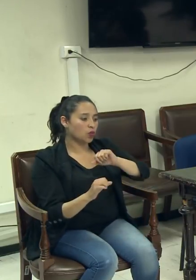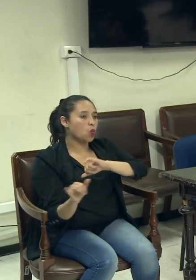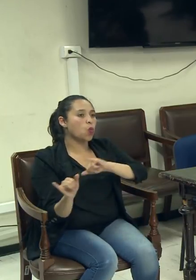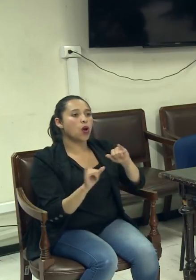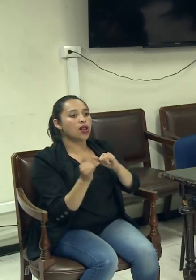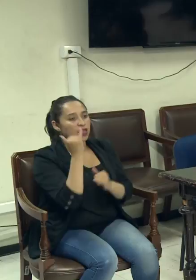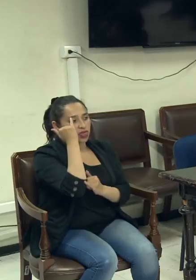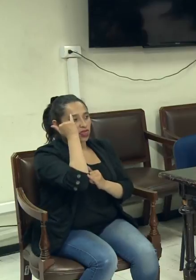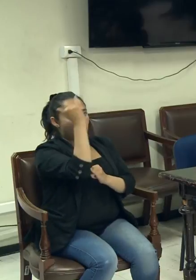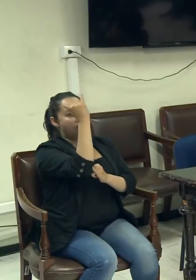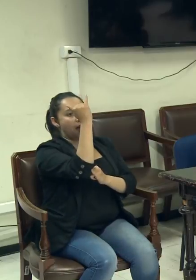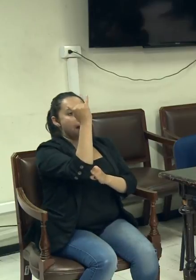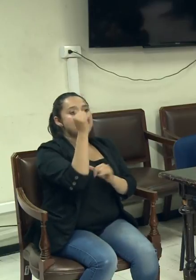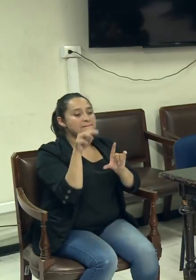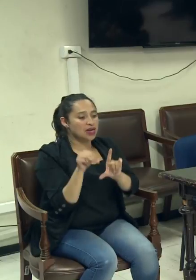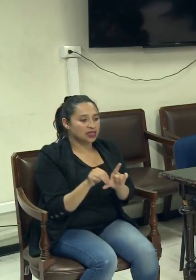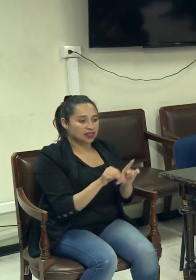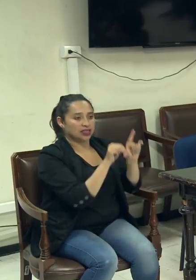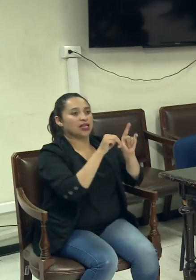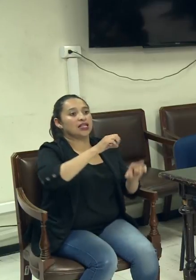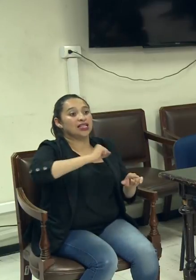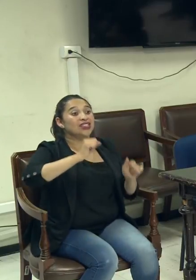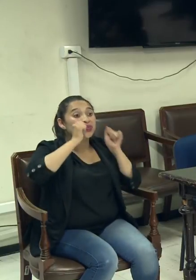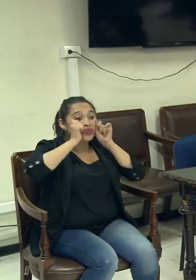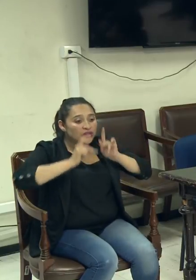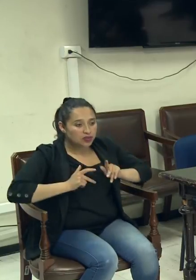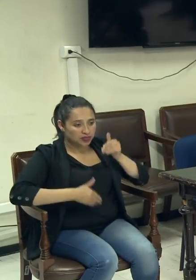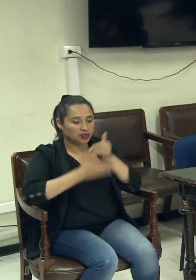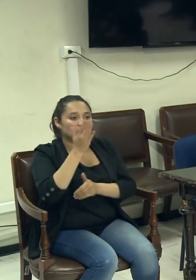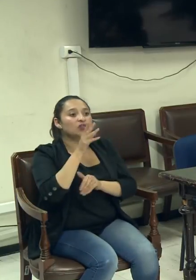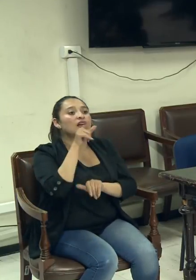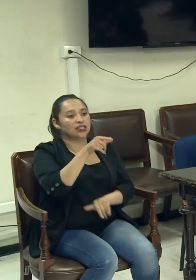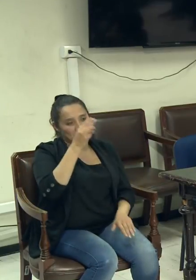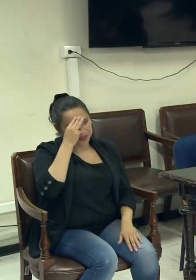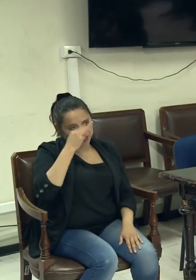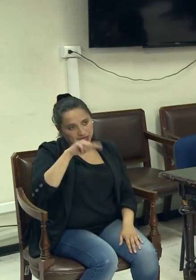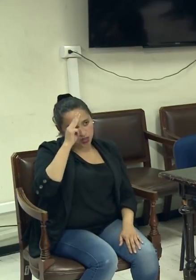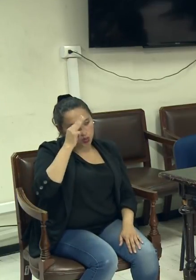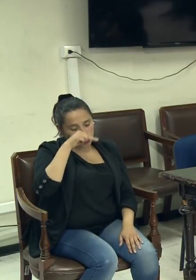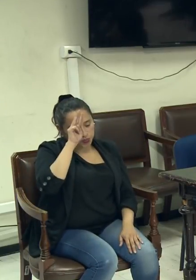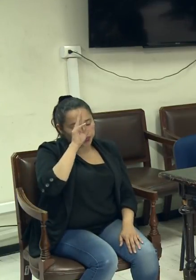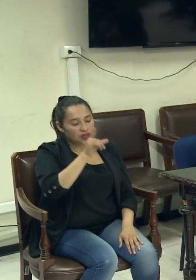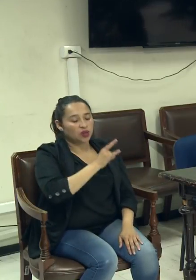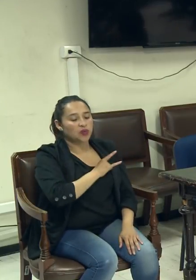en la UACM, la Universidad Autónoma de la Ciudad de México,